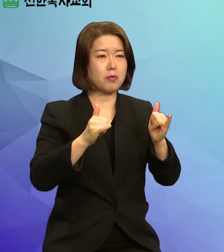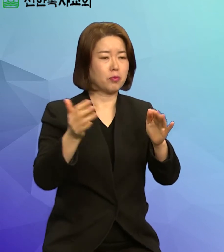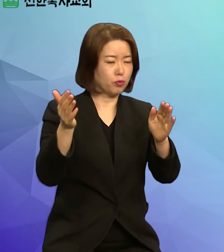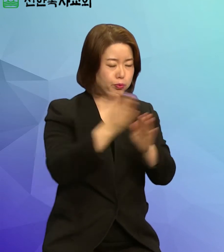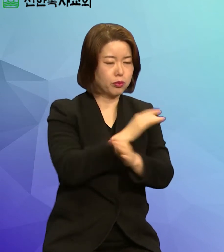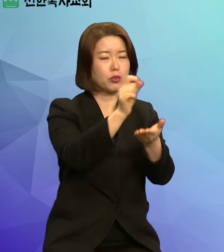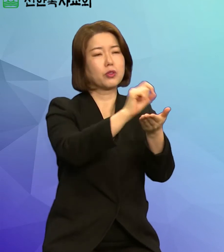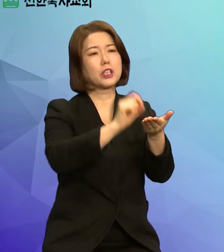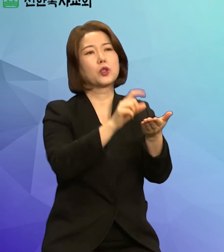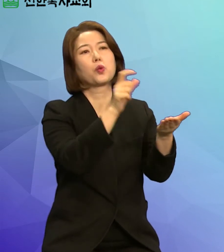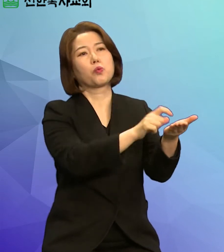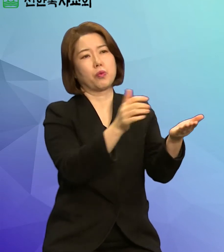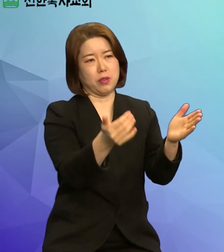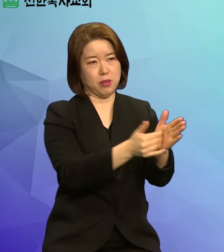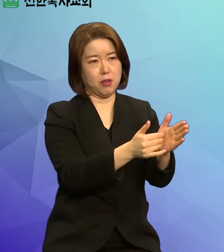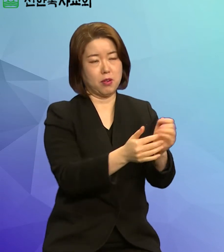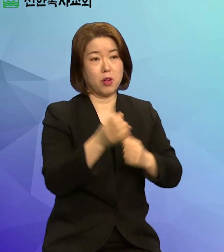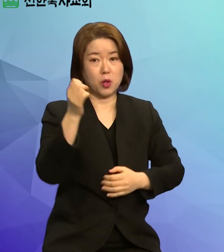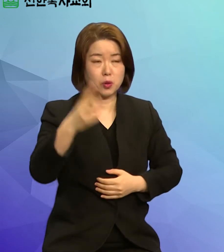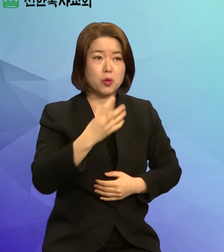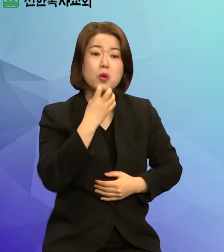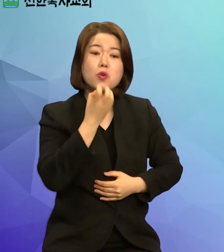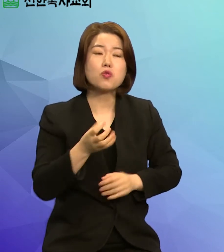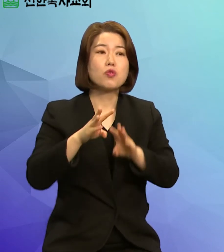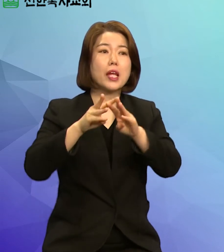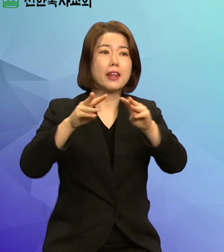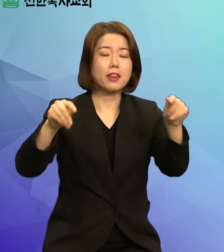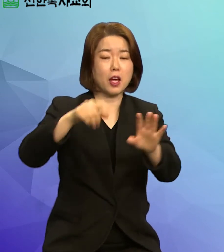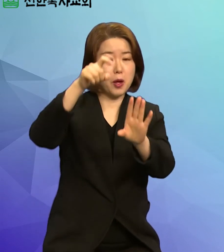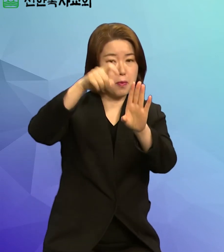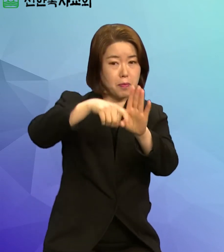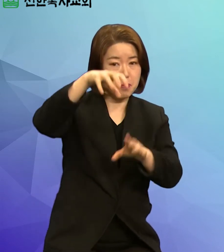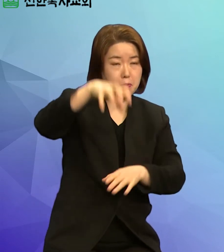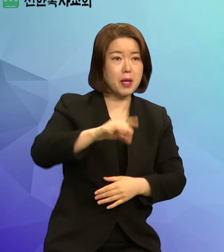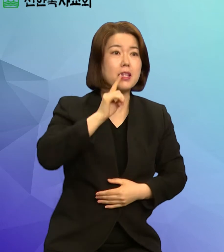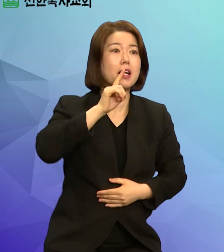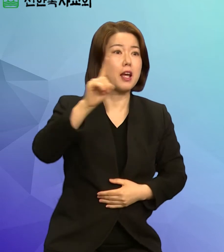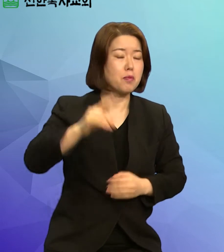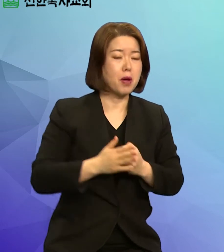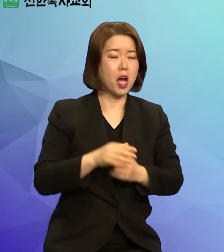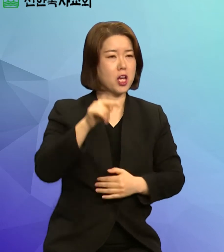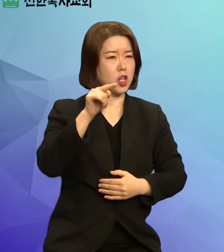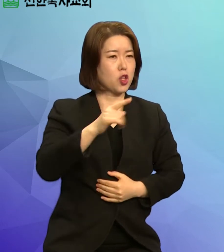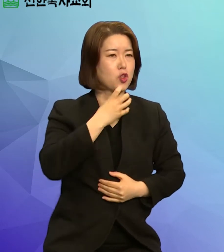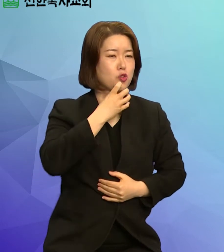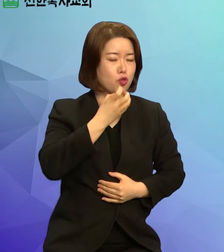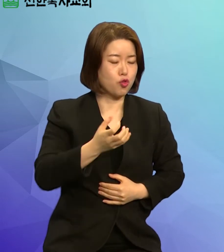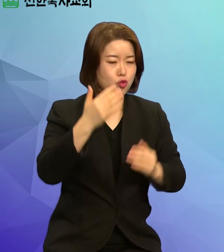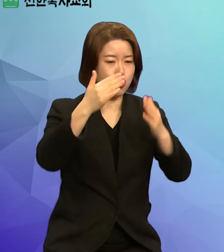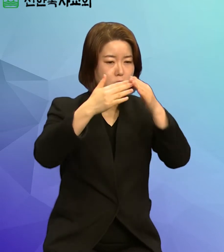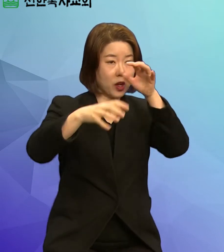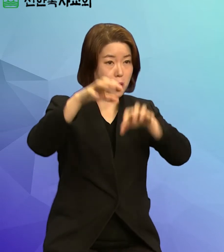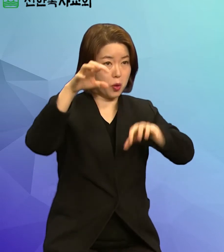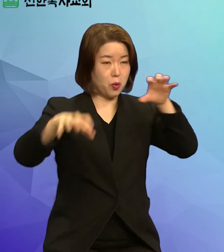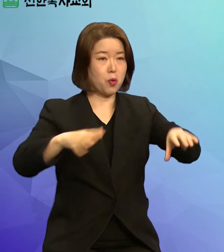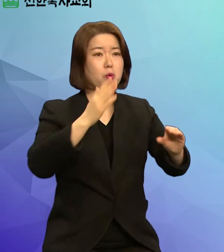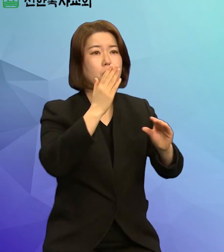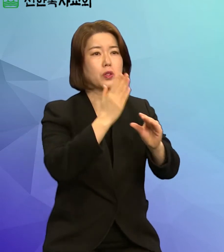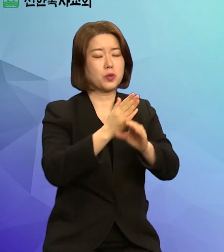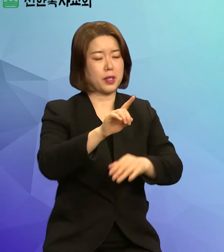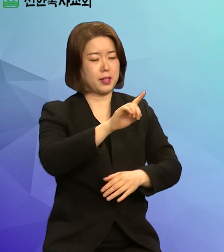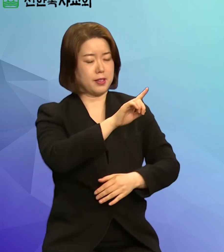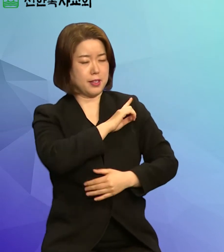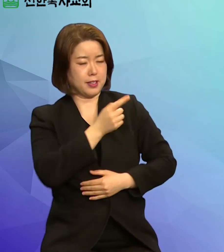바 또 유대 땅 베들레헴아 너는 유대 고을 중에서 가장